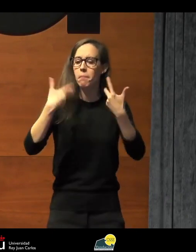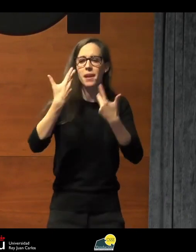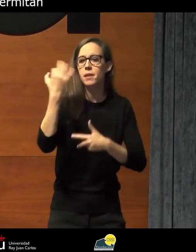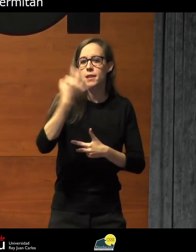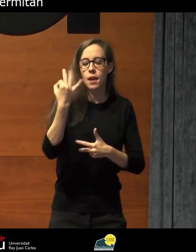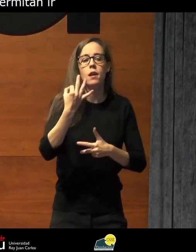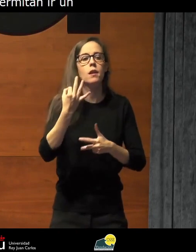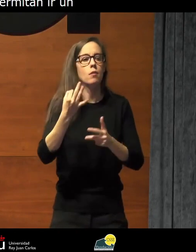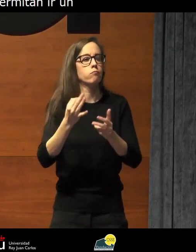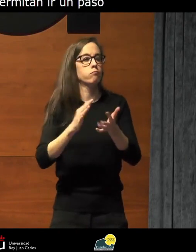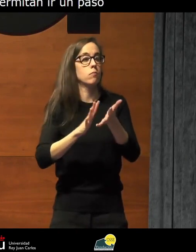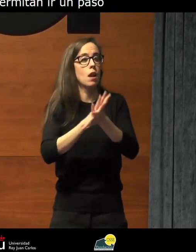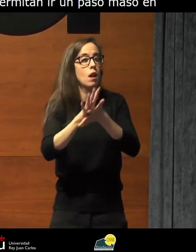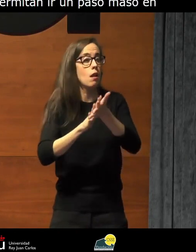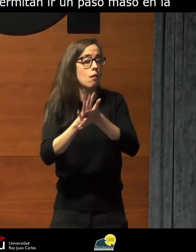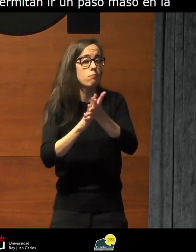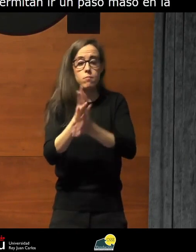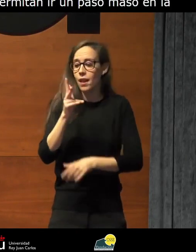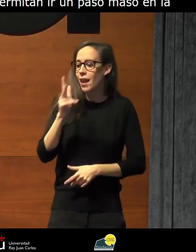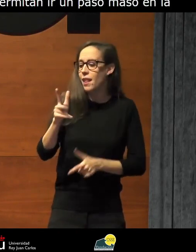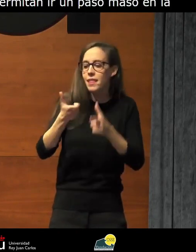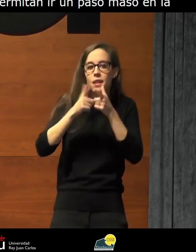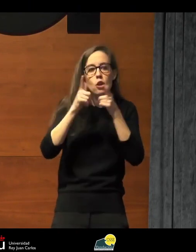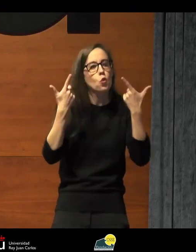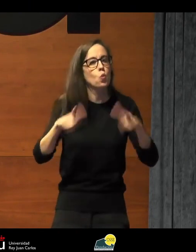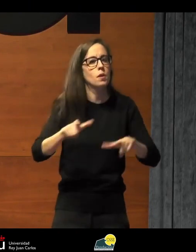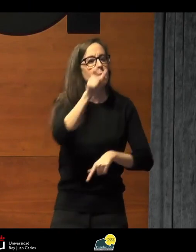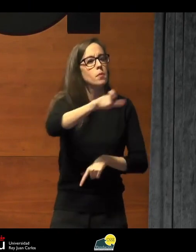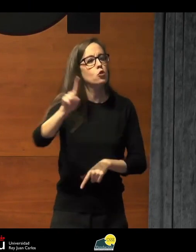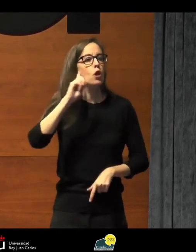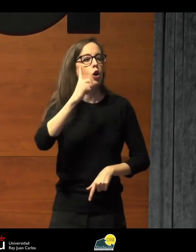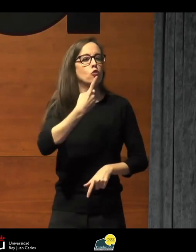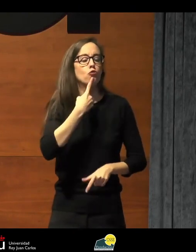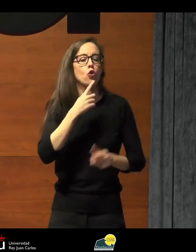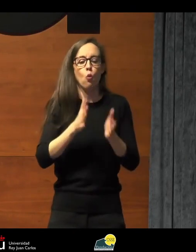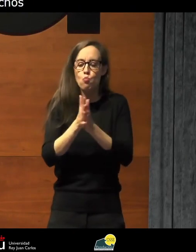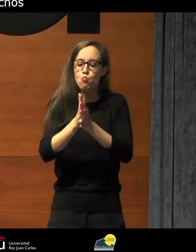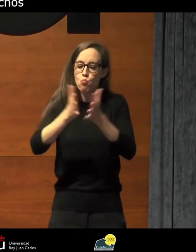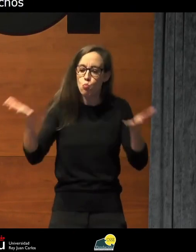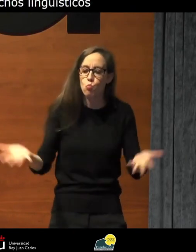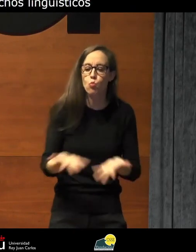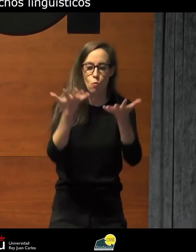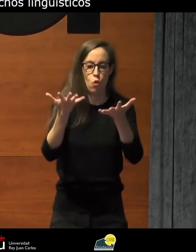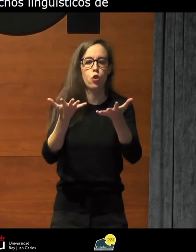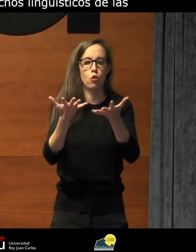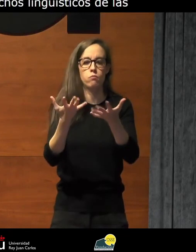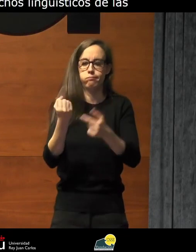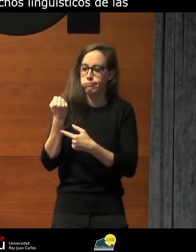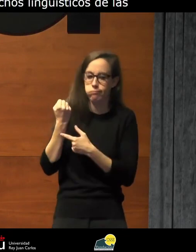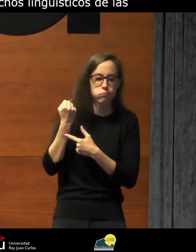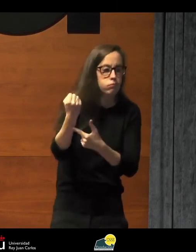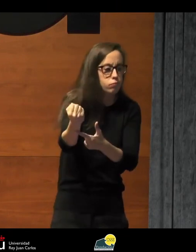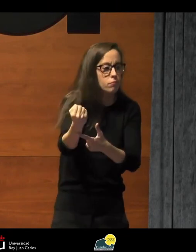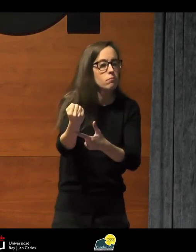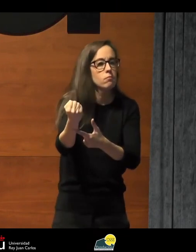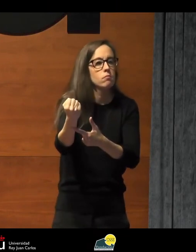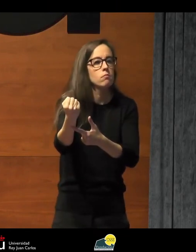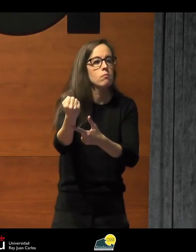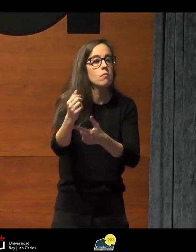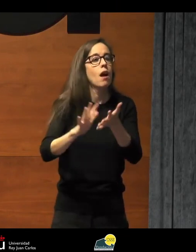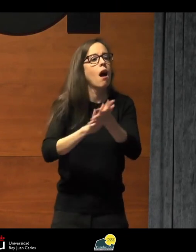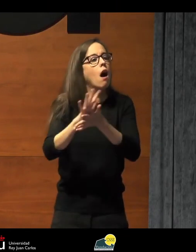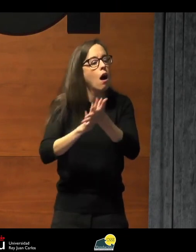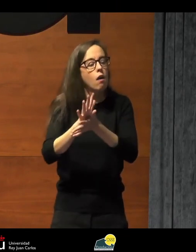protección y promoción de los derechos lingüísticos de las personas sordas. un derecho que ha